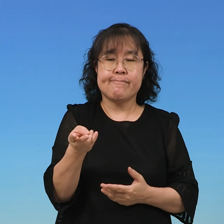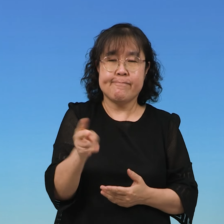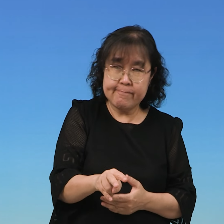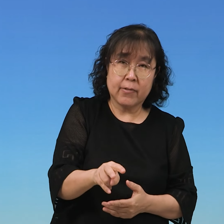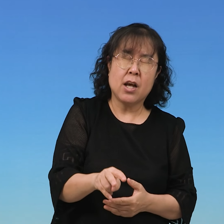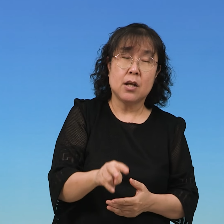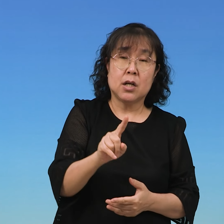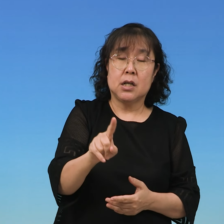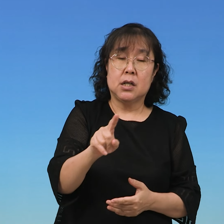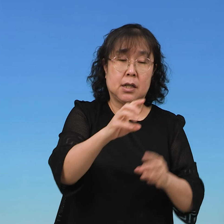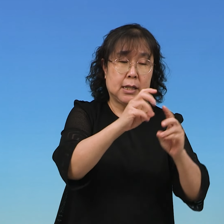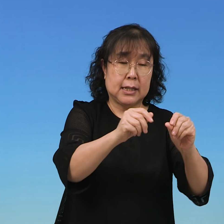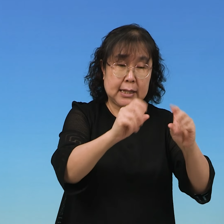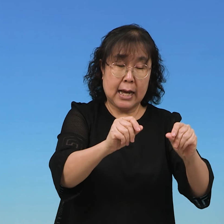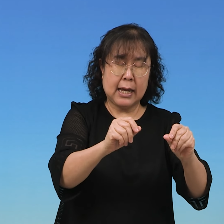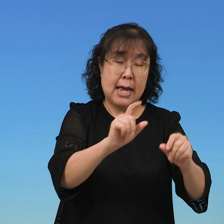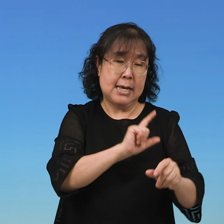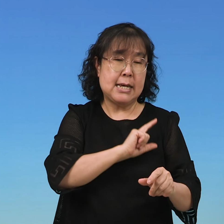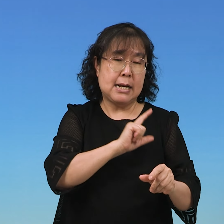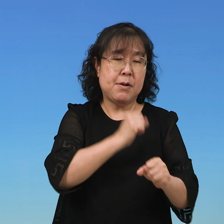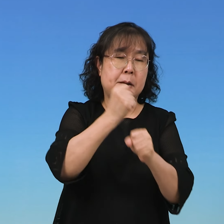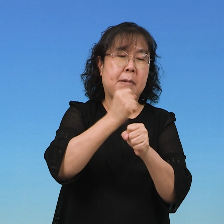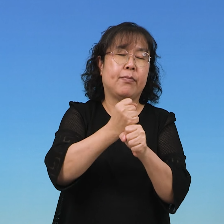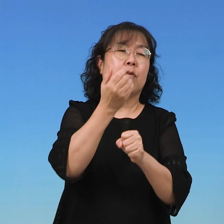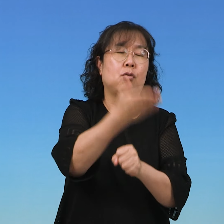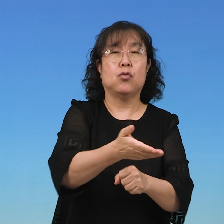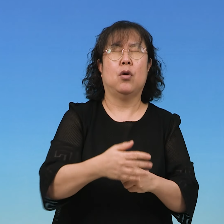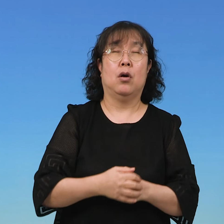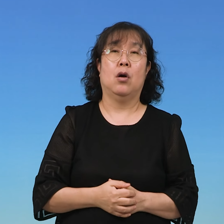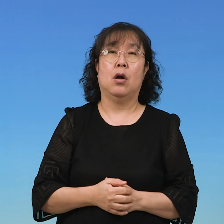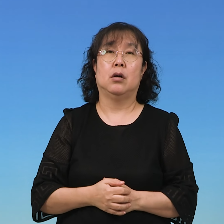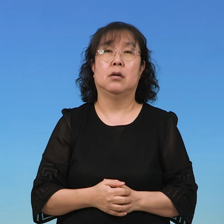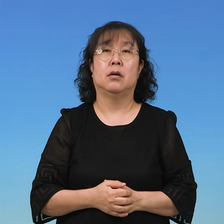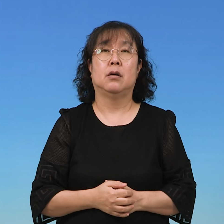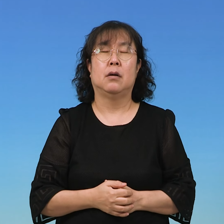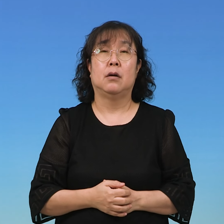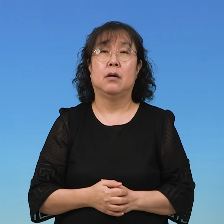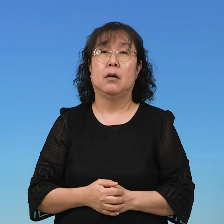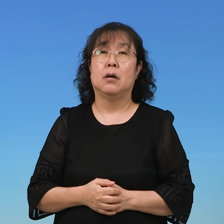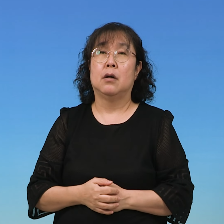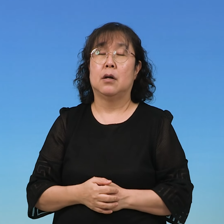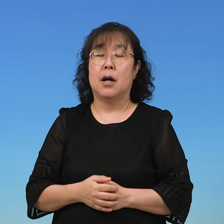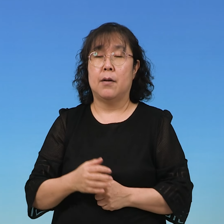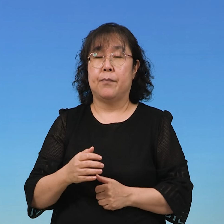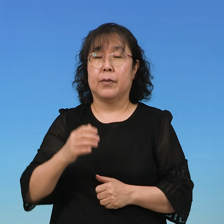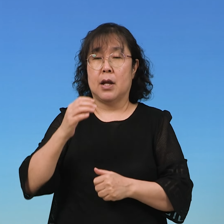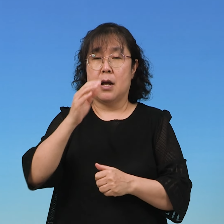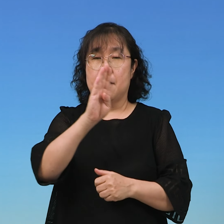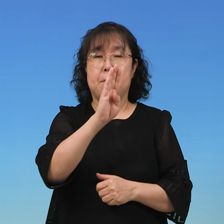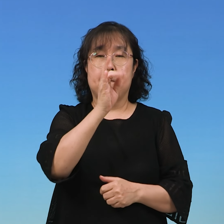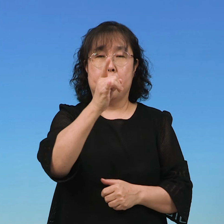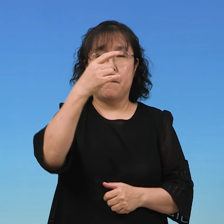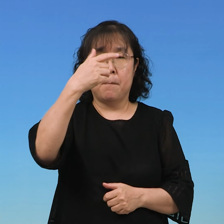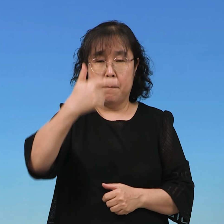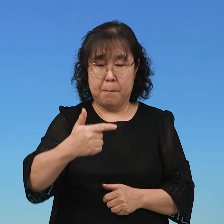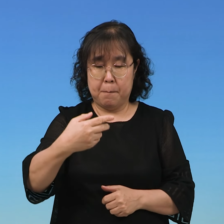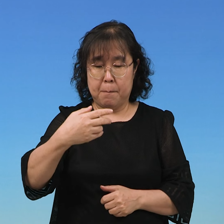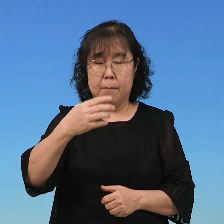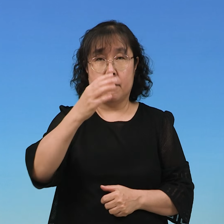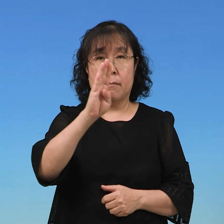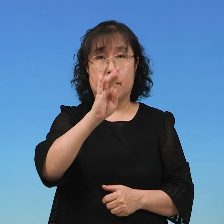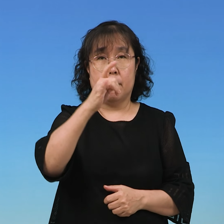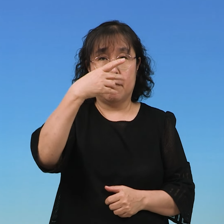거예요. 여러분, 이 루스가 살구나무라는 뜻이라면 그가 하나님 앞에 이름을 바꿨잖아요.